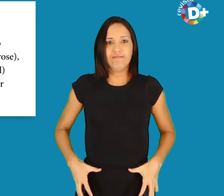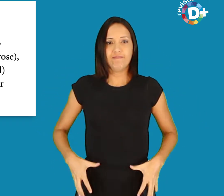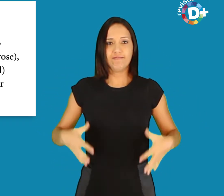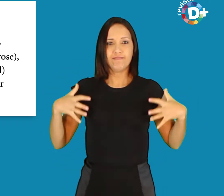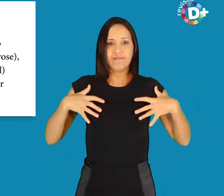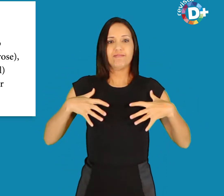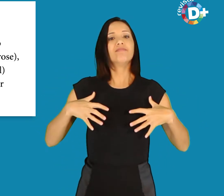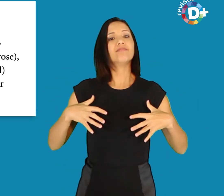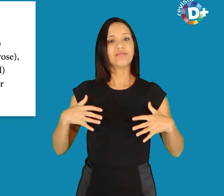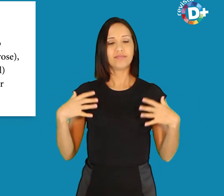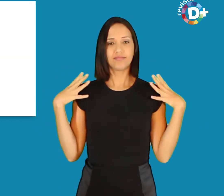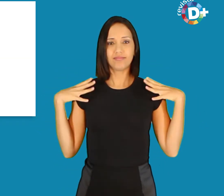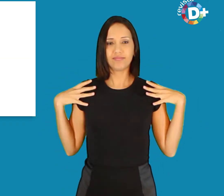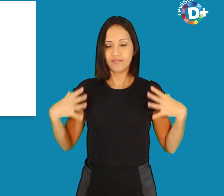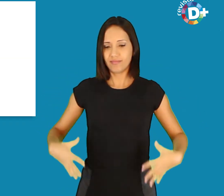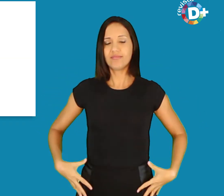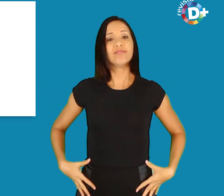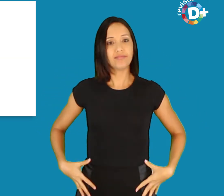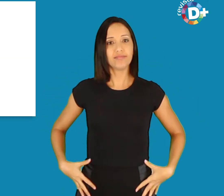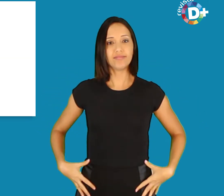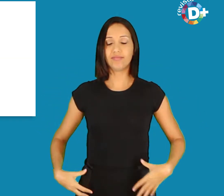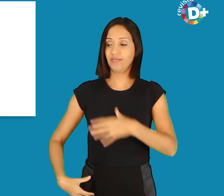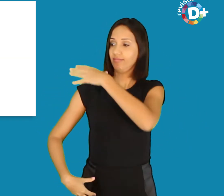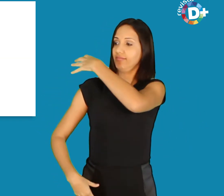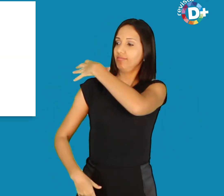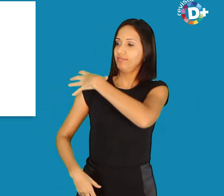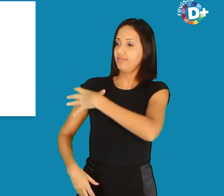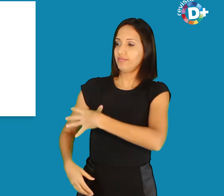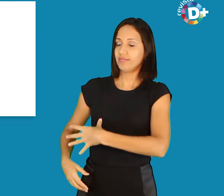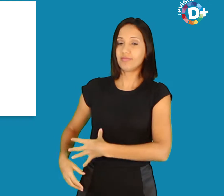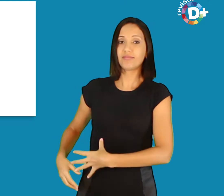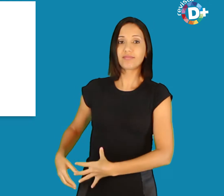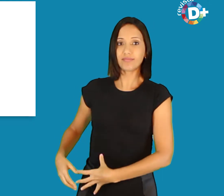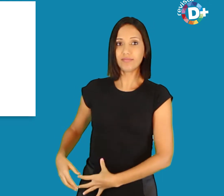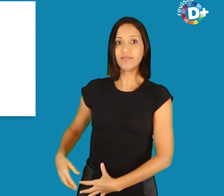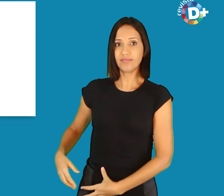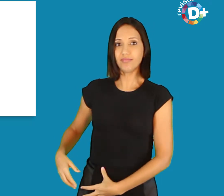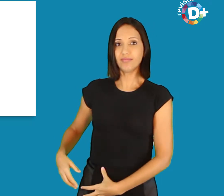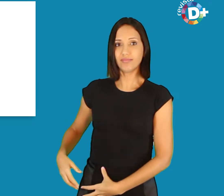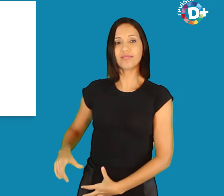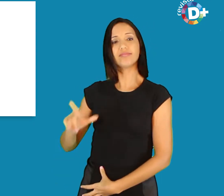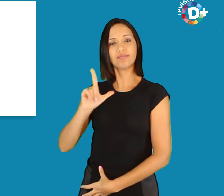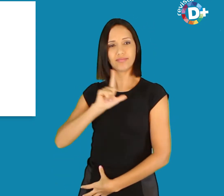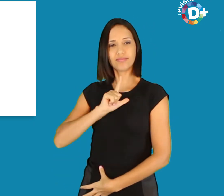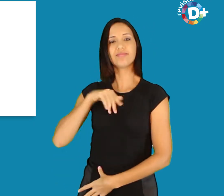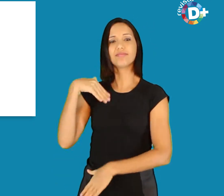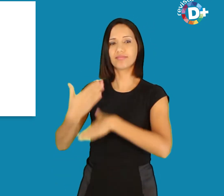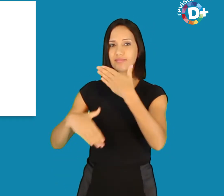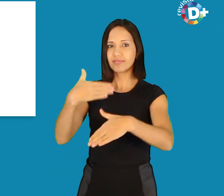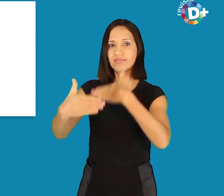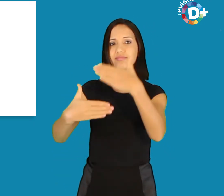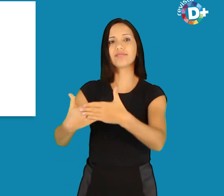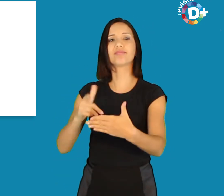sintomas muito comuns são cãibras espasmos tremor muscular e perda da